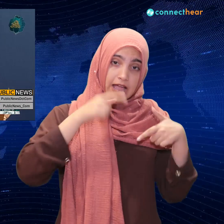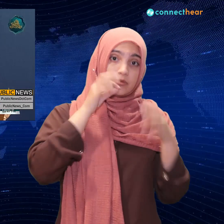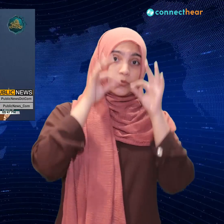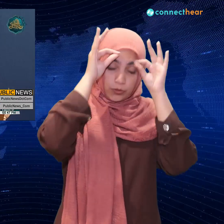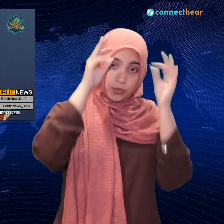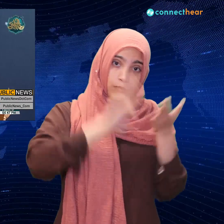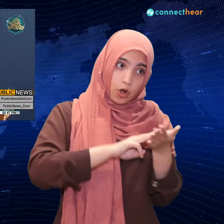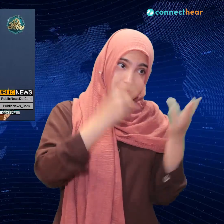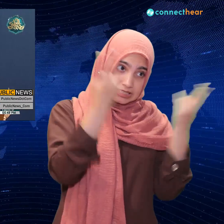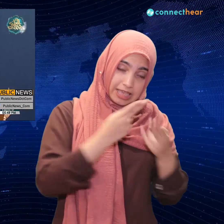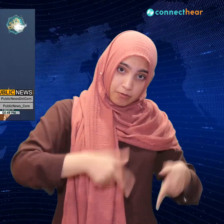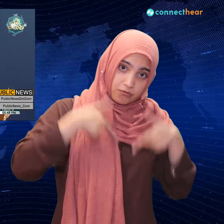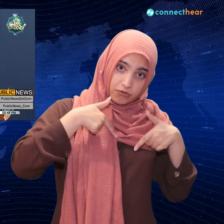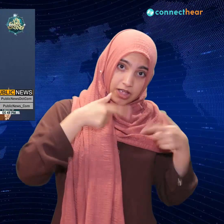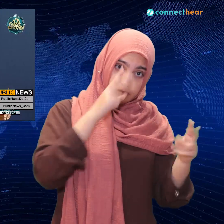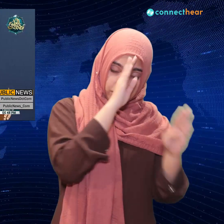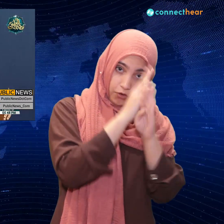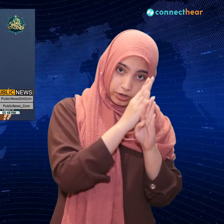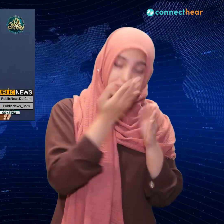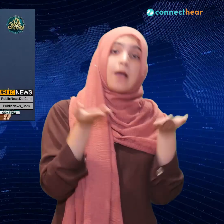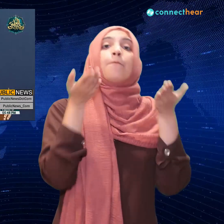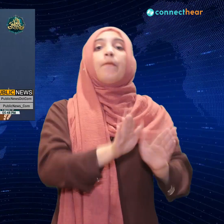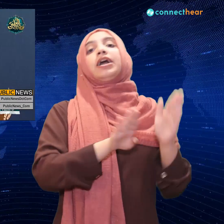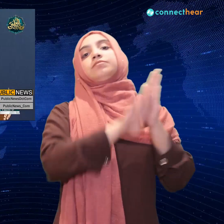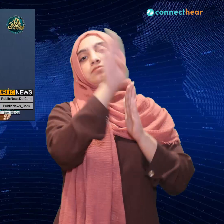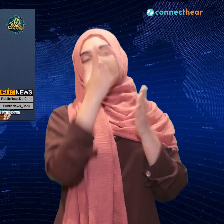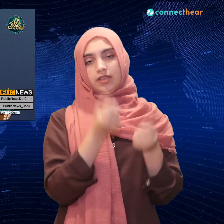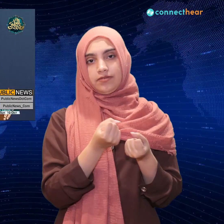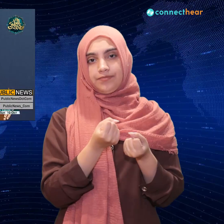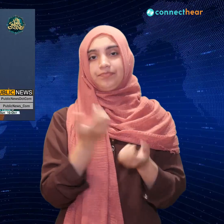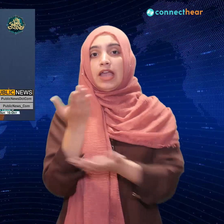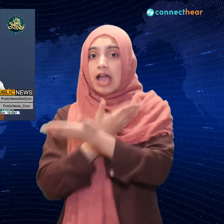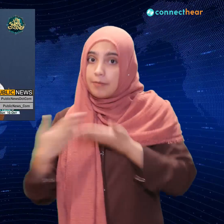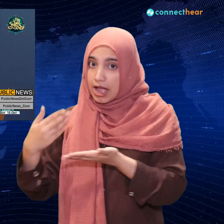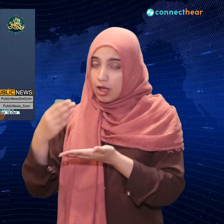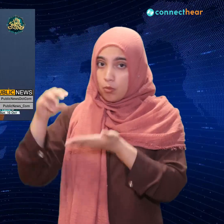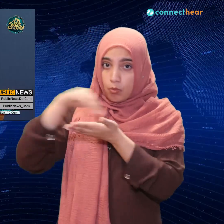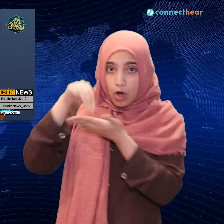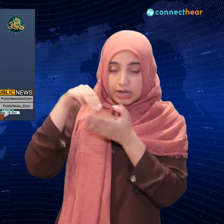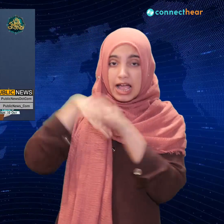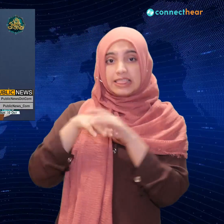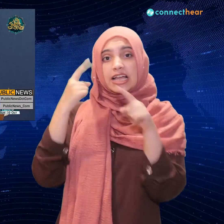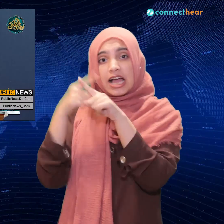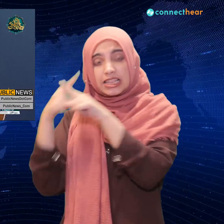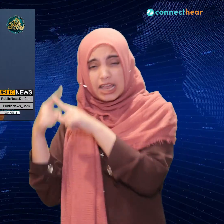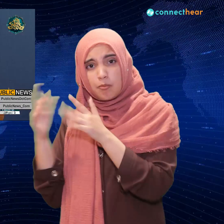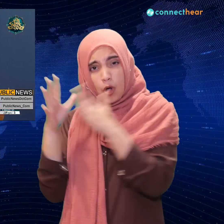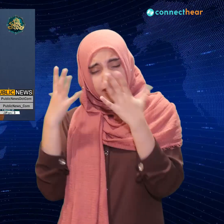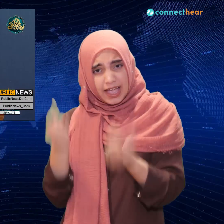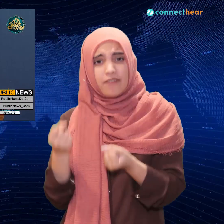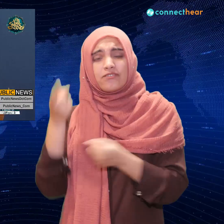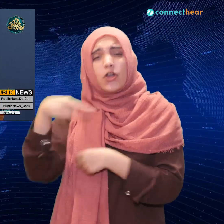کیونکہ ہمارے اندر کئی ایسی چیزیں آ گئی ہیں جو یہ روک رہی ہیں ملک کو آگے جانے سے. اور میں خاص طور پہ 2 چیزوں کی ابھی بات کروں گا.